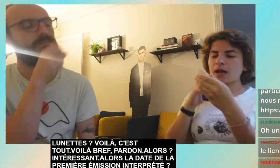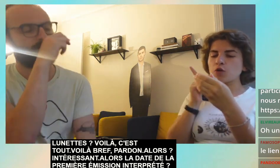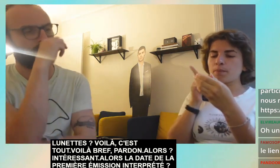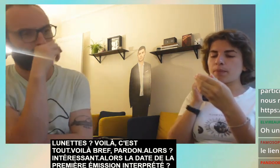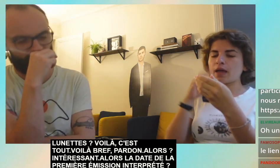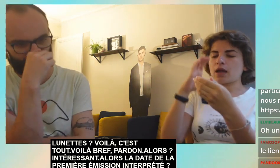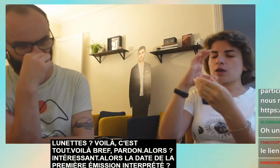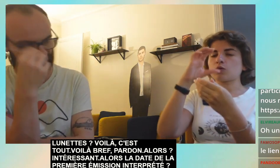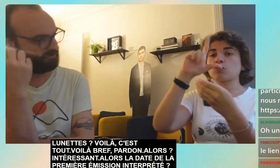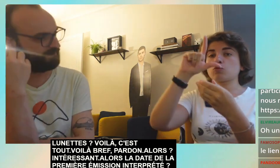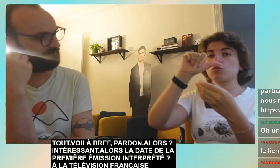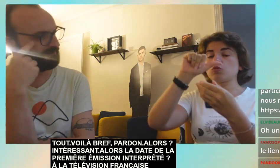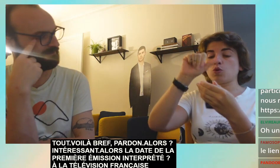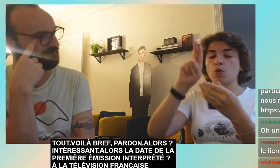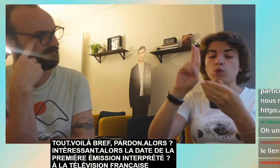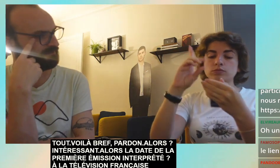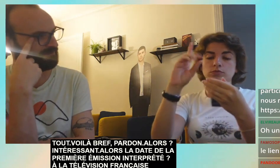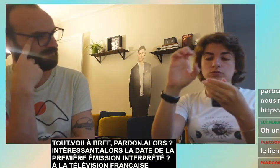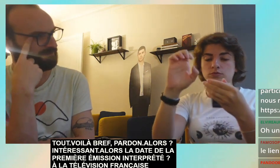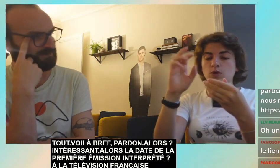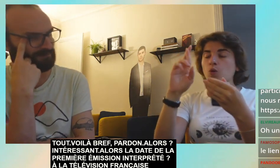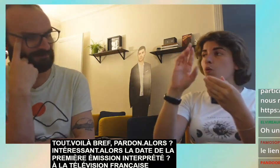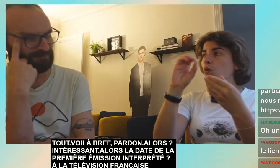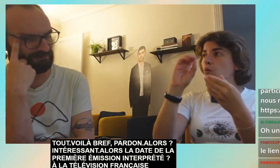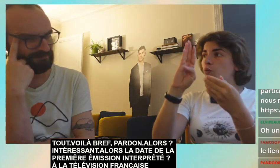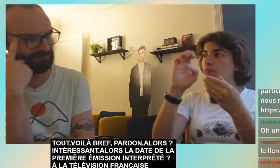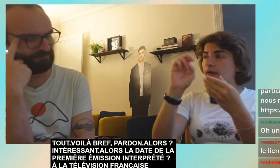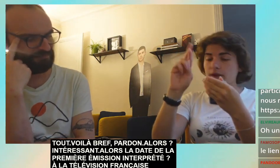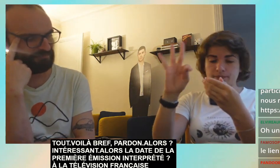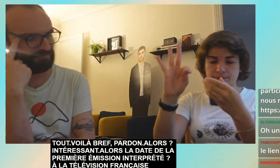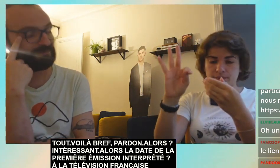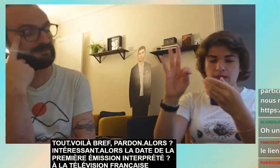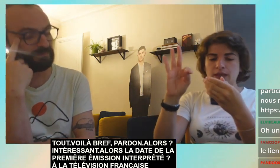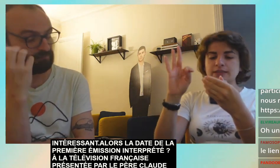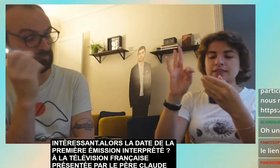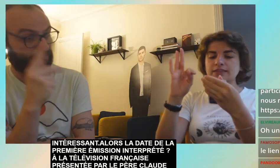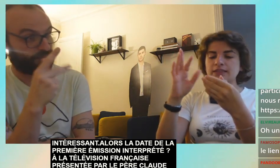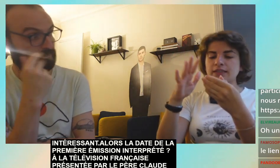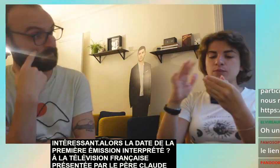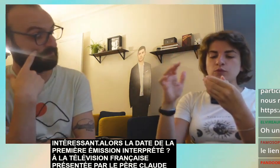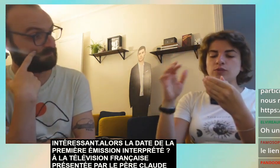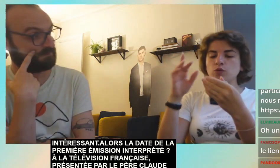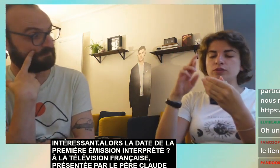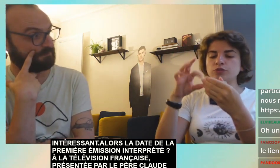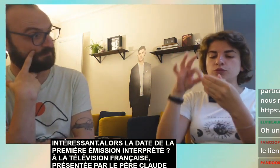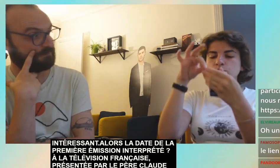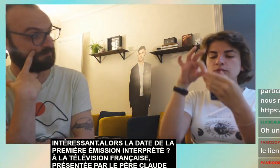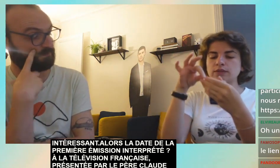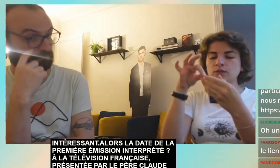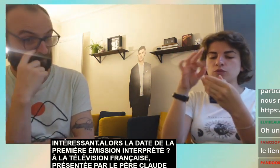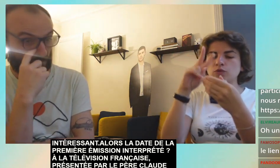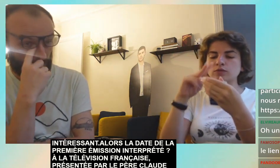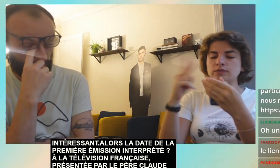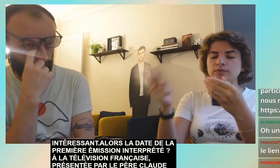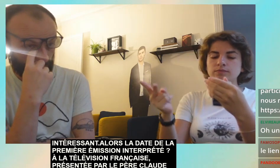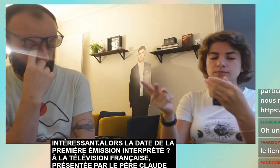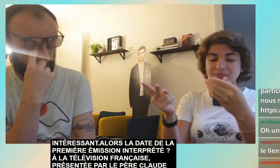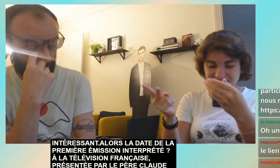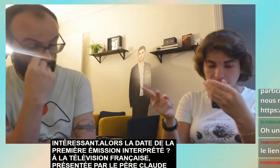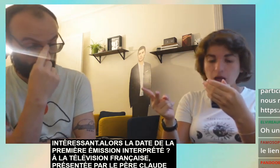le père Claude Robert. Cette cérémonie religieuse est retenue